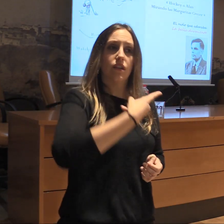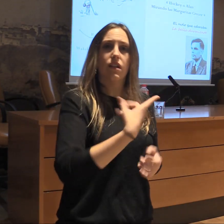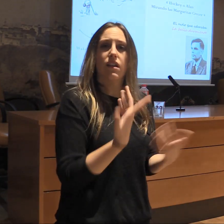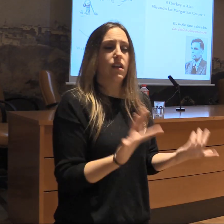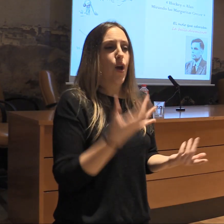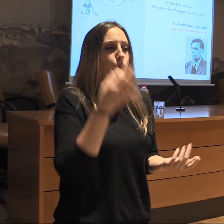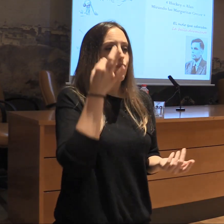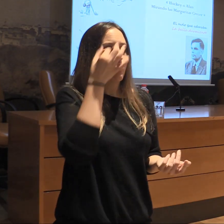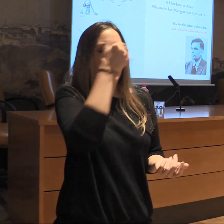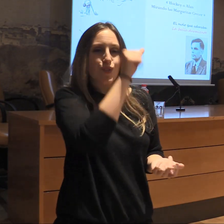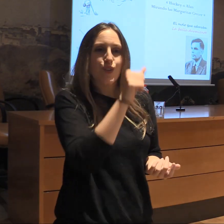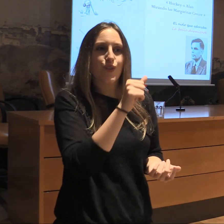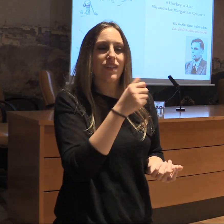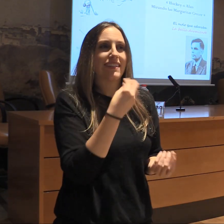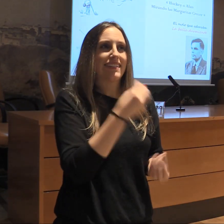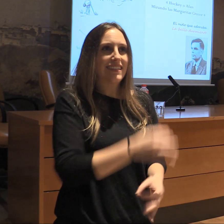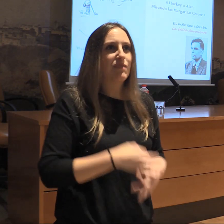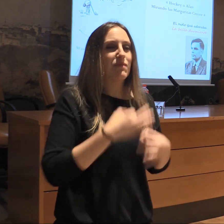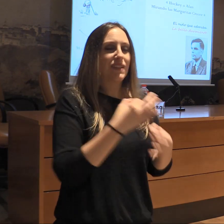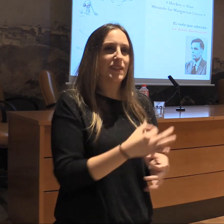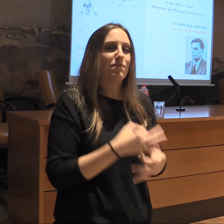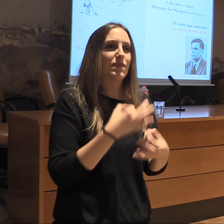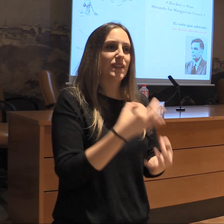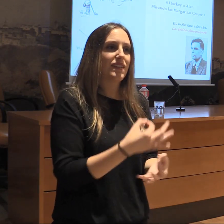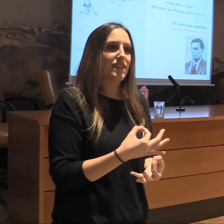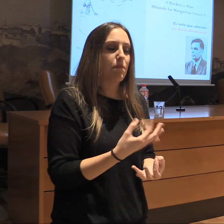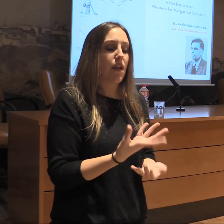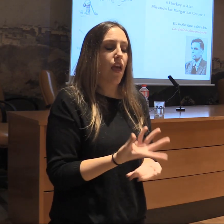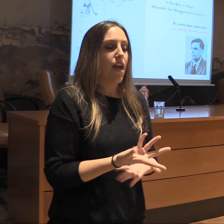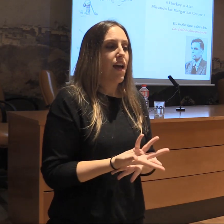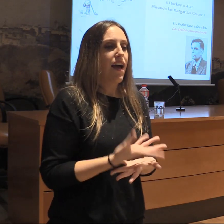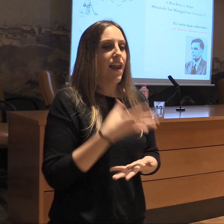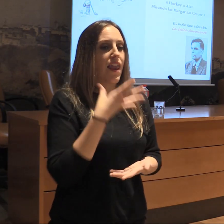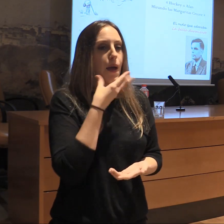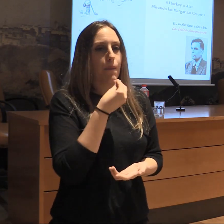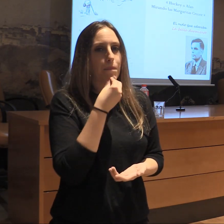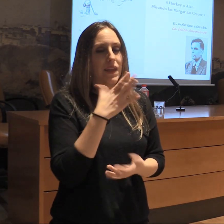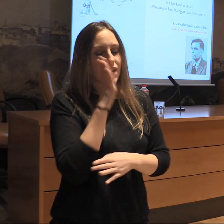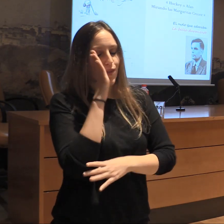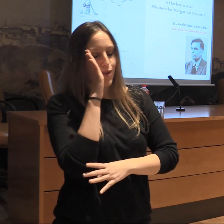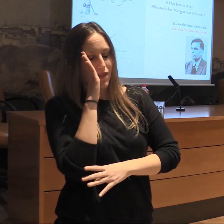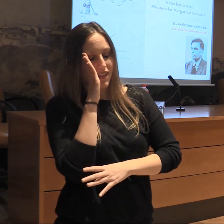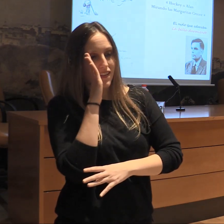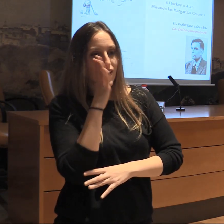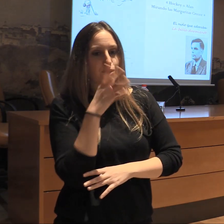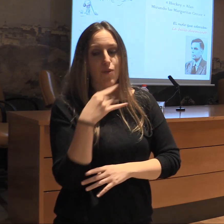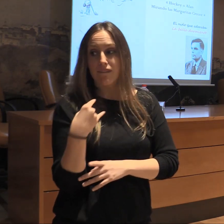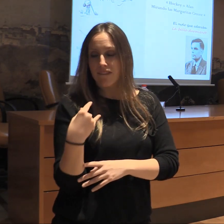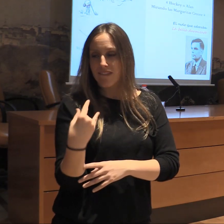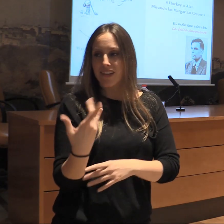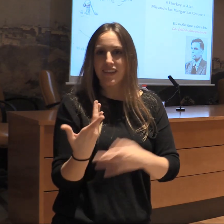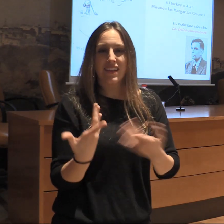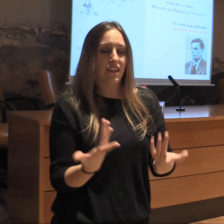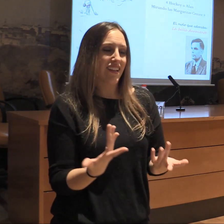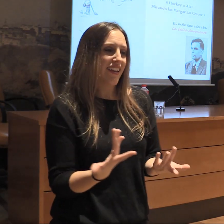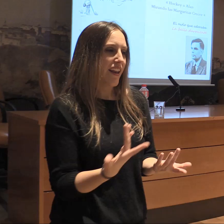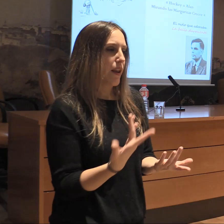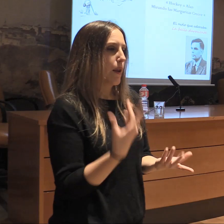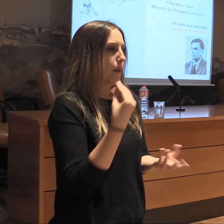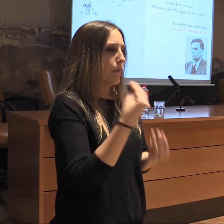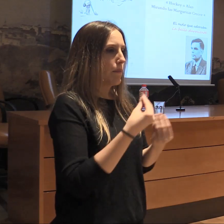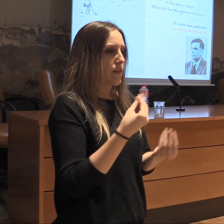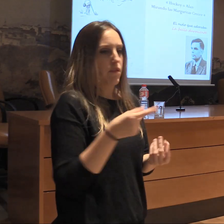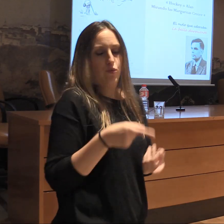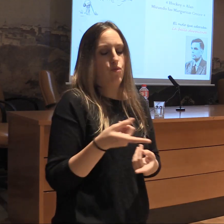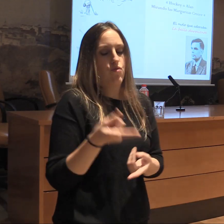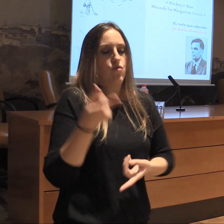que siempre adoró a la Bella Durmiente. Su madre se negó siempre a creer que él se hubiera